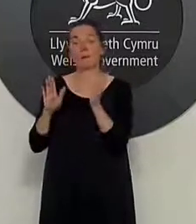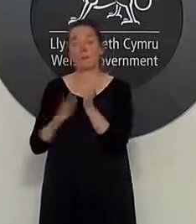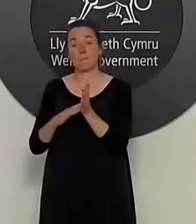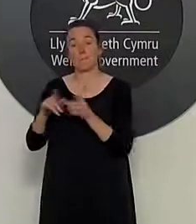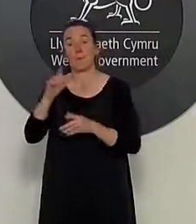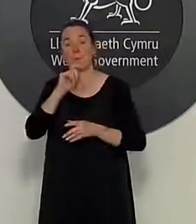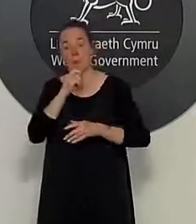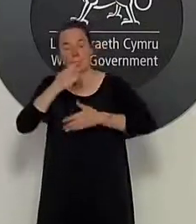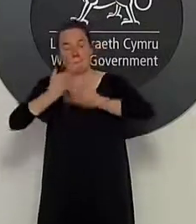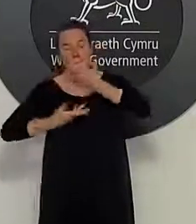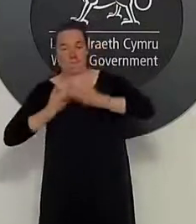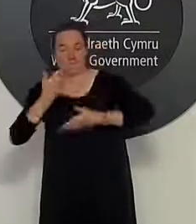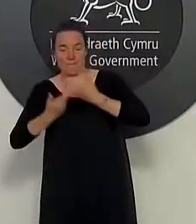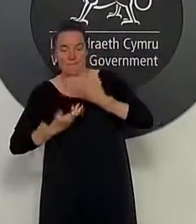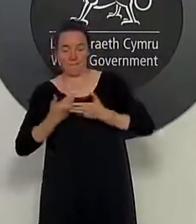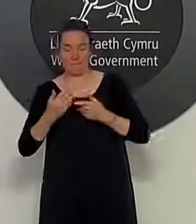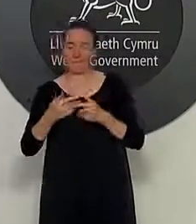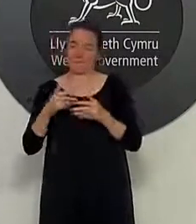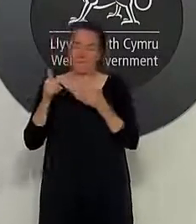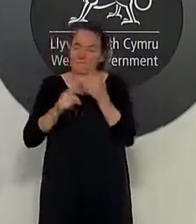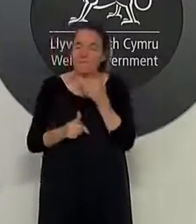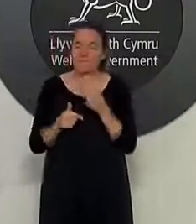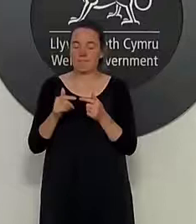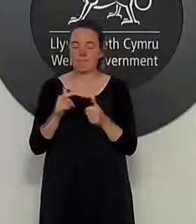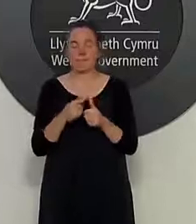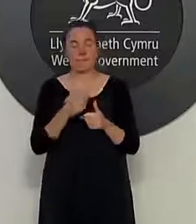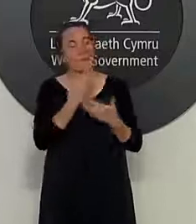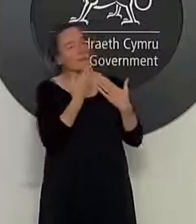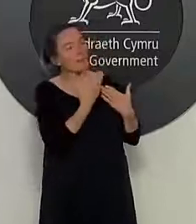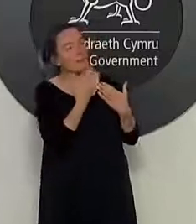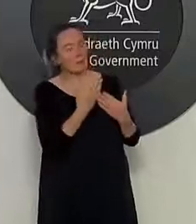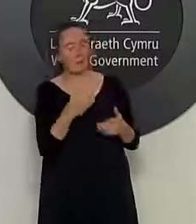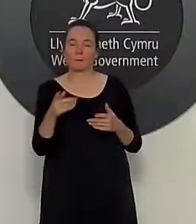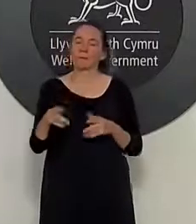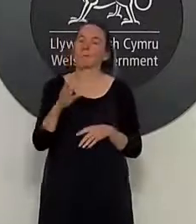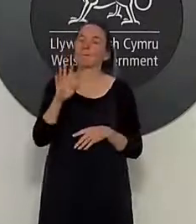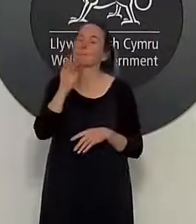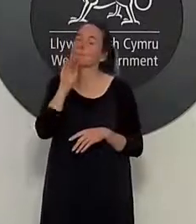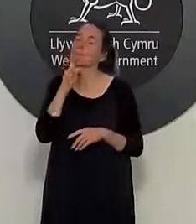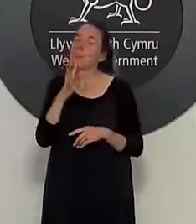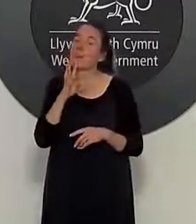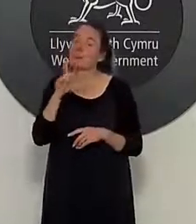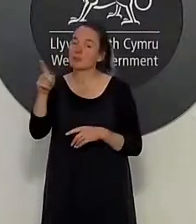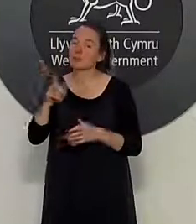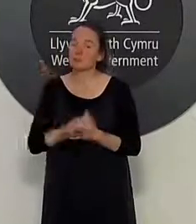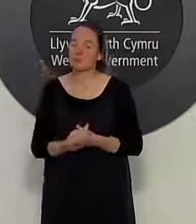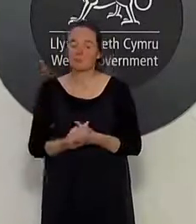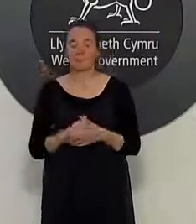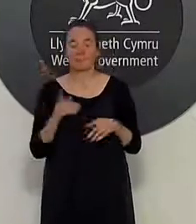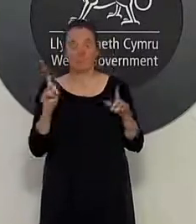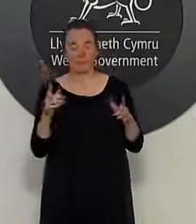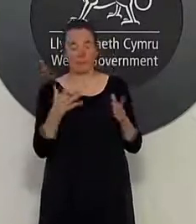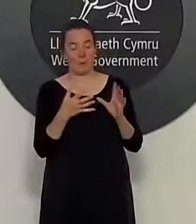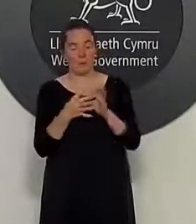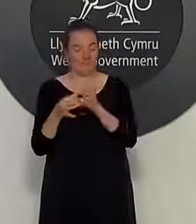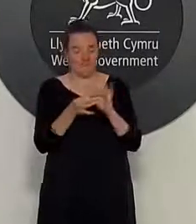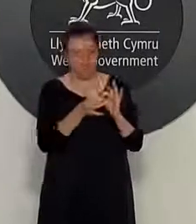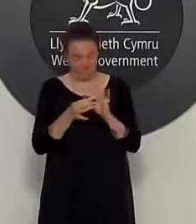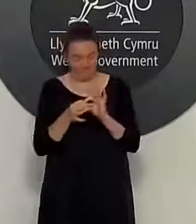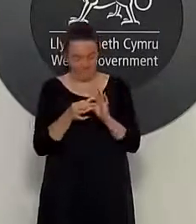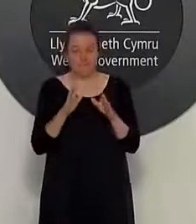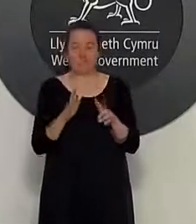in more detail. Diolch yn fawr, Prif Weinidog, a bore da I chi gyd. Fe wnaethon ni ymrwymo I